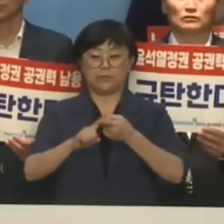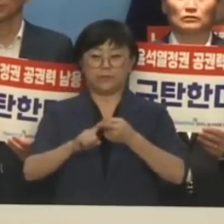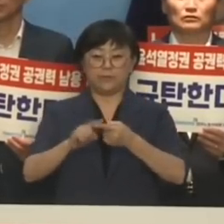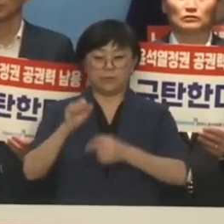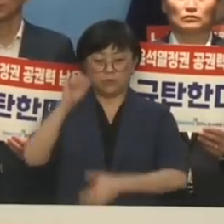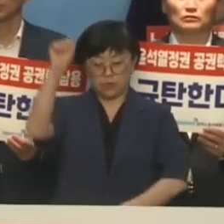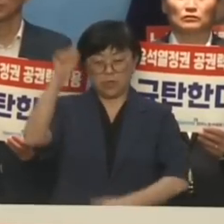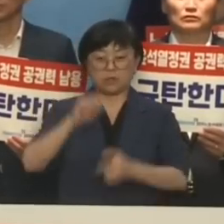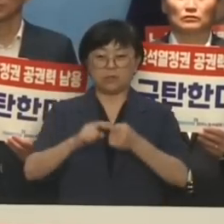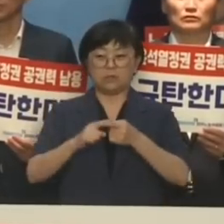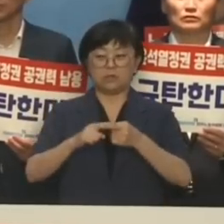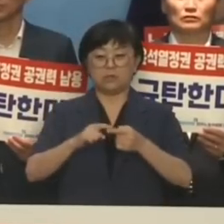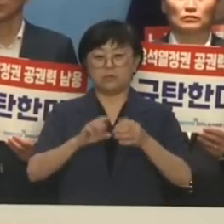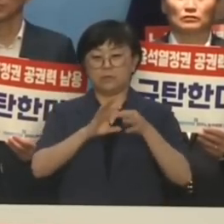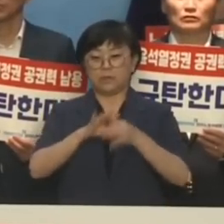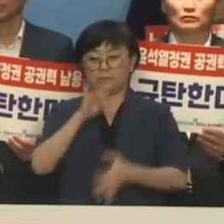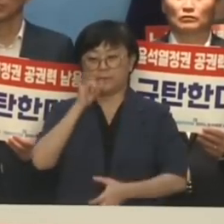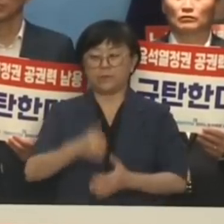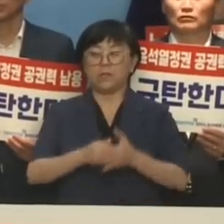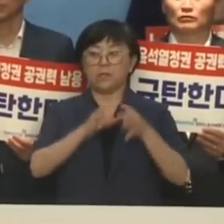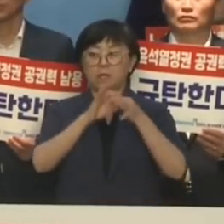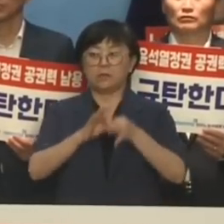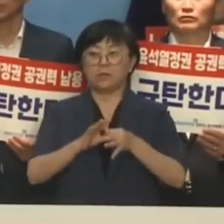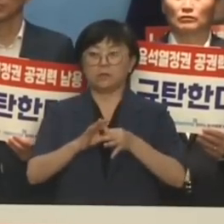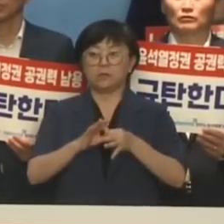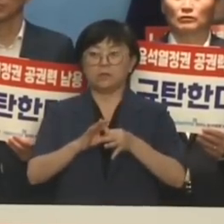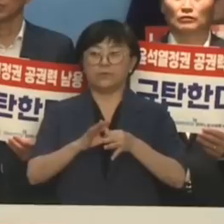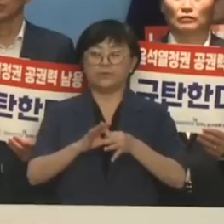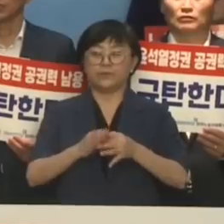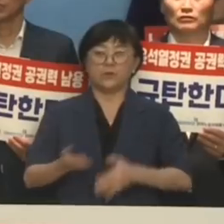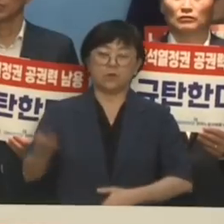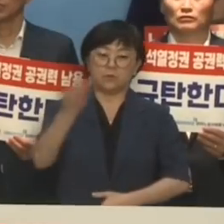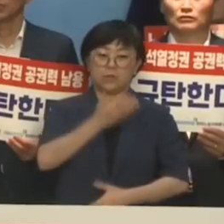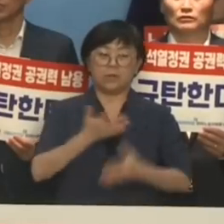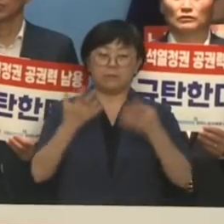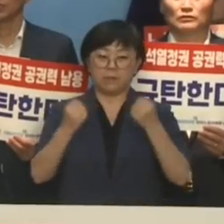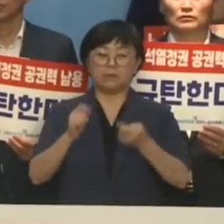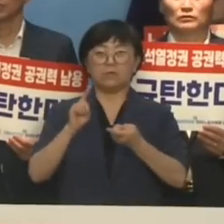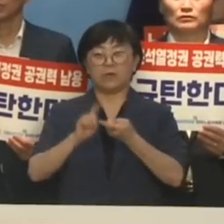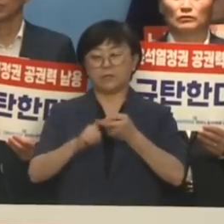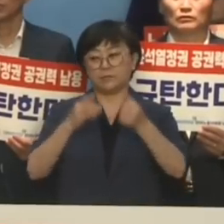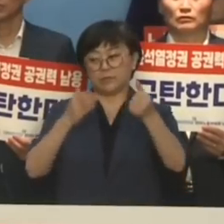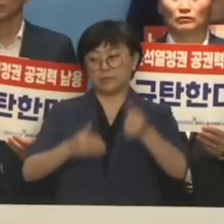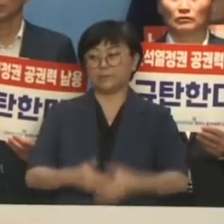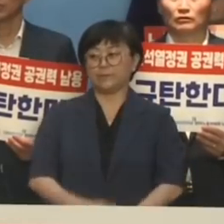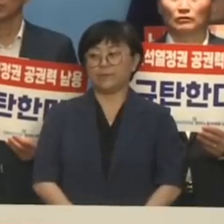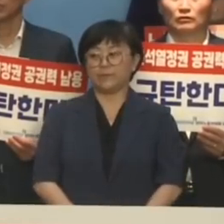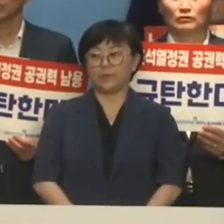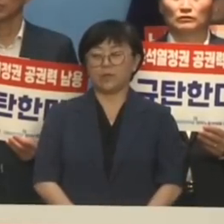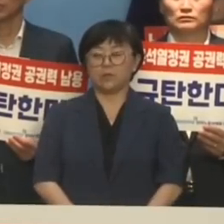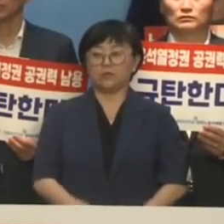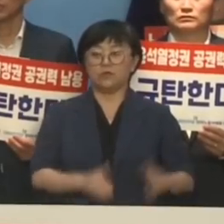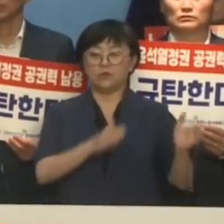집회와 투쟁들을 병행해 나갈 것입니다. 계속해서 언론사와 기자님들의 많은 관심을